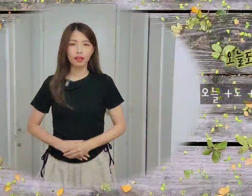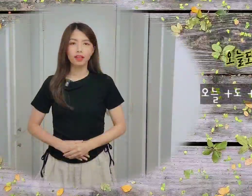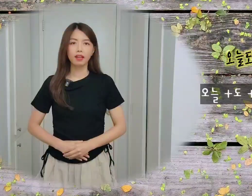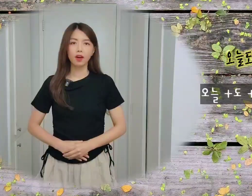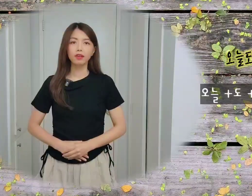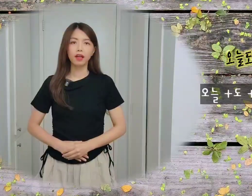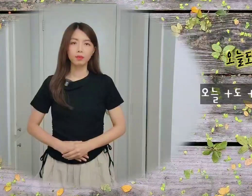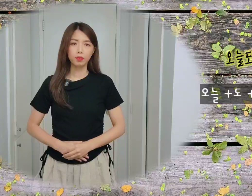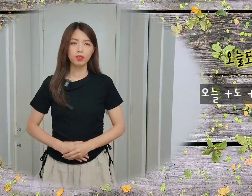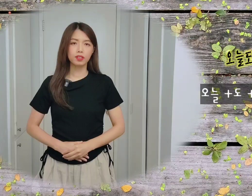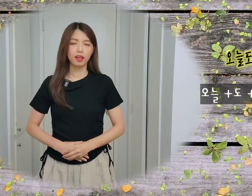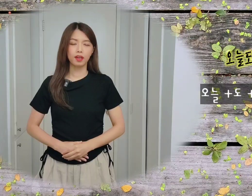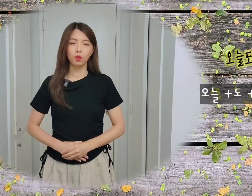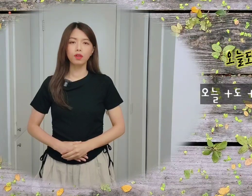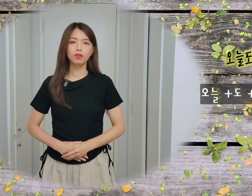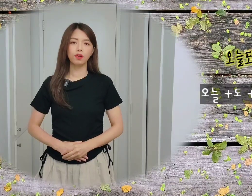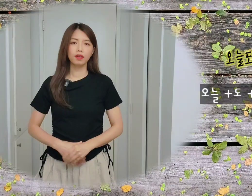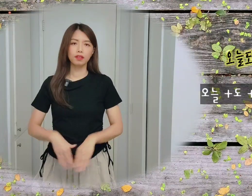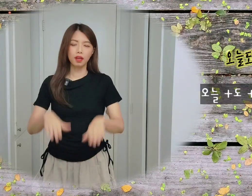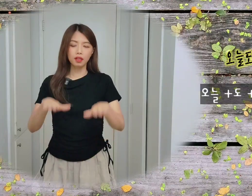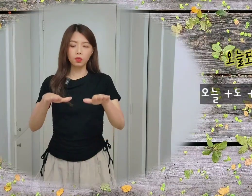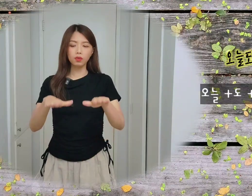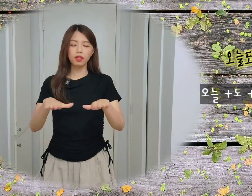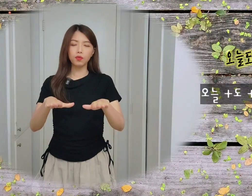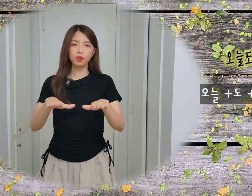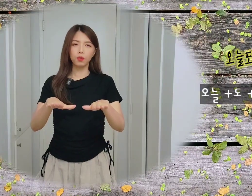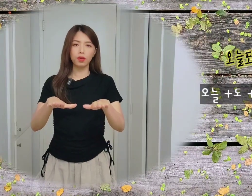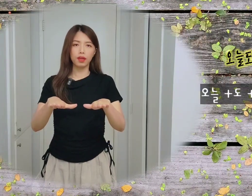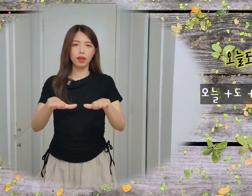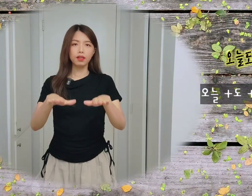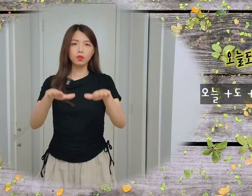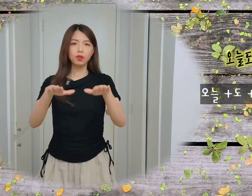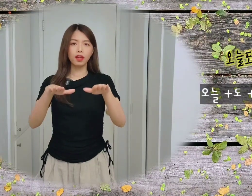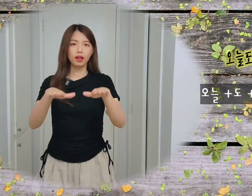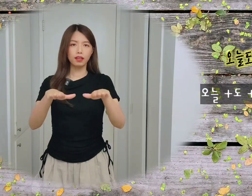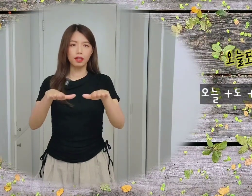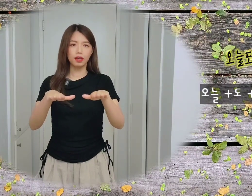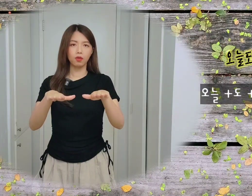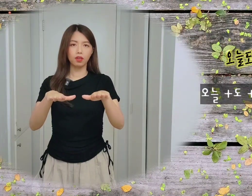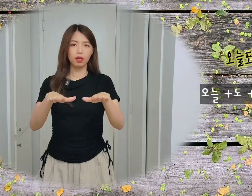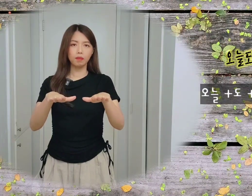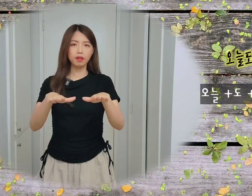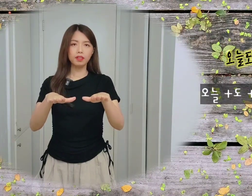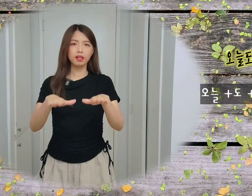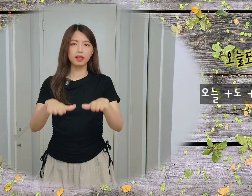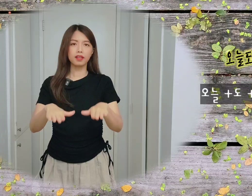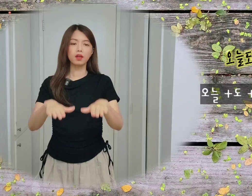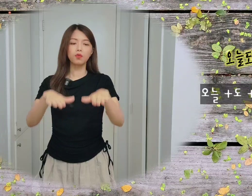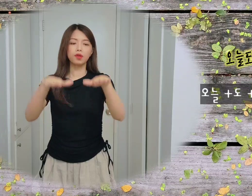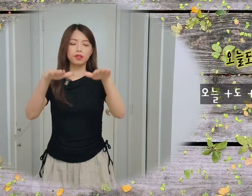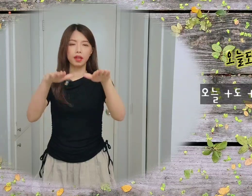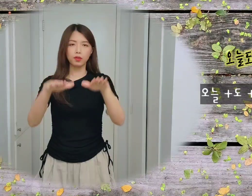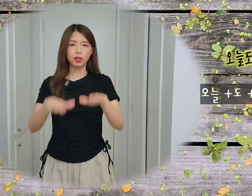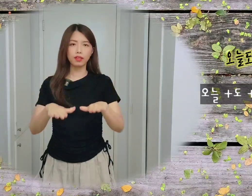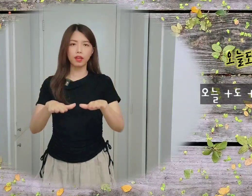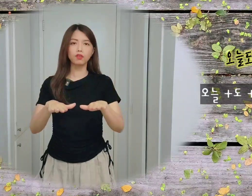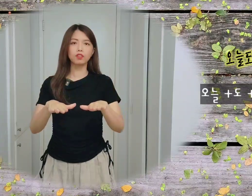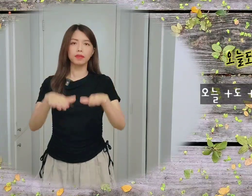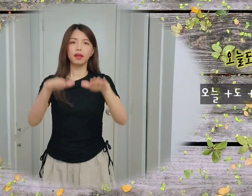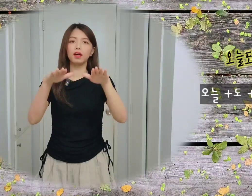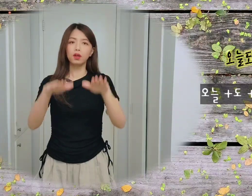오늘도 날 기다려 날 부르시네. 오늘 수어는 손등이 위로 보이게 손을 나란히 이렇게 펼친 상태에서 위에서 아래로